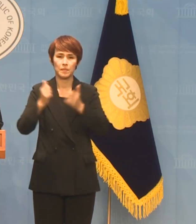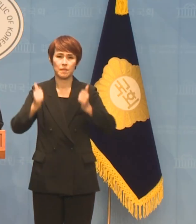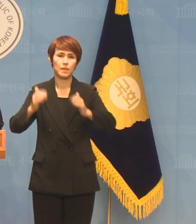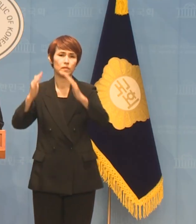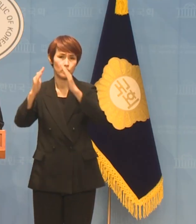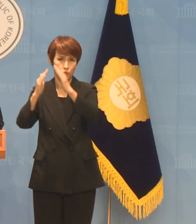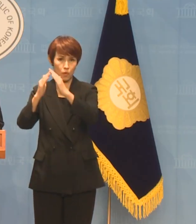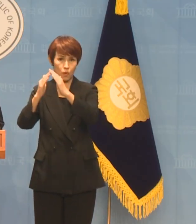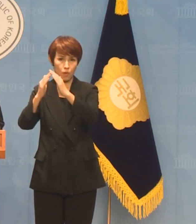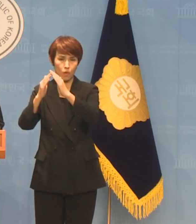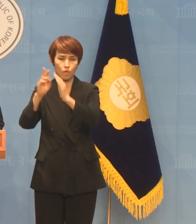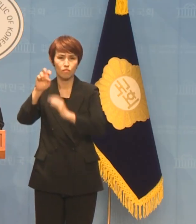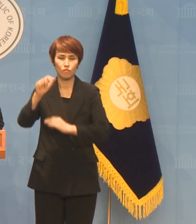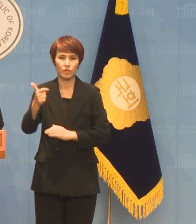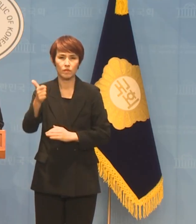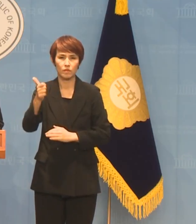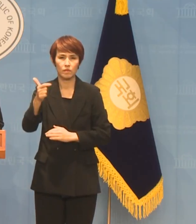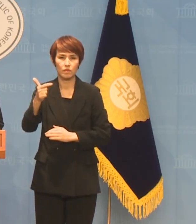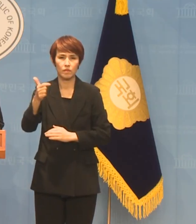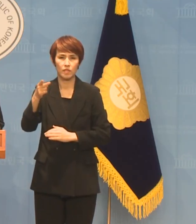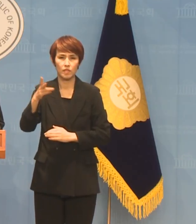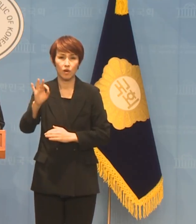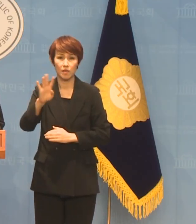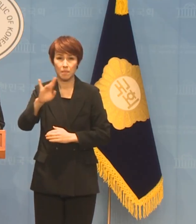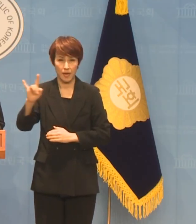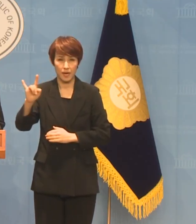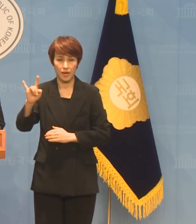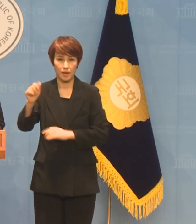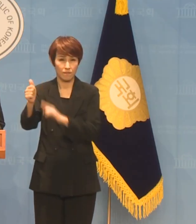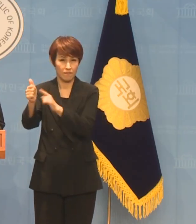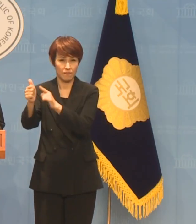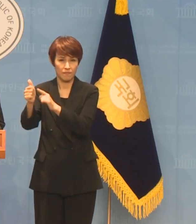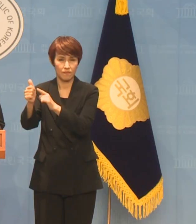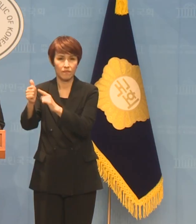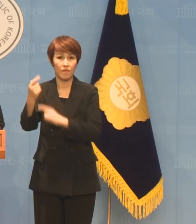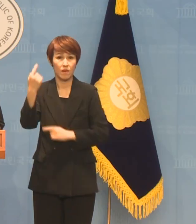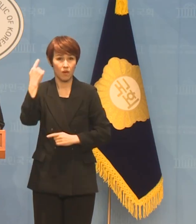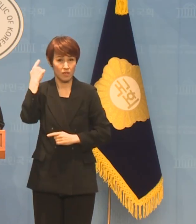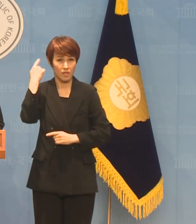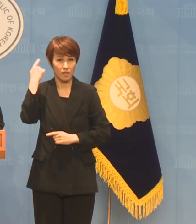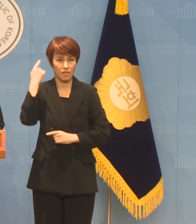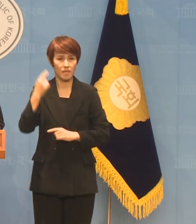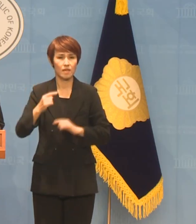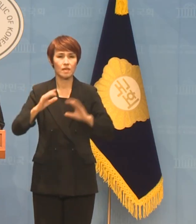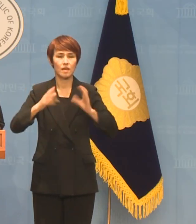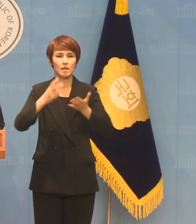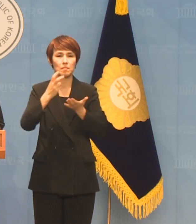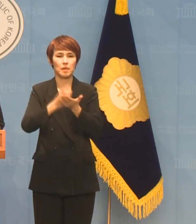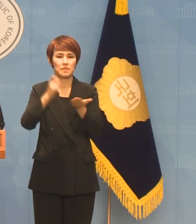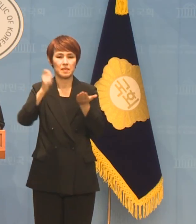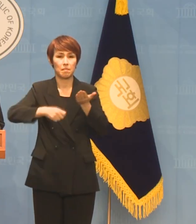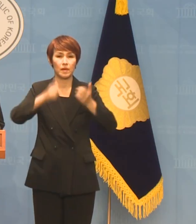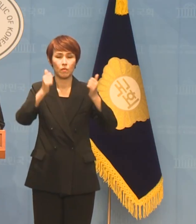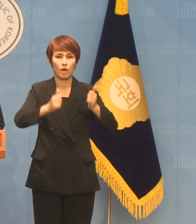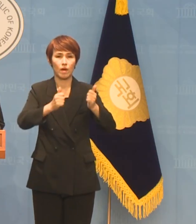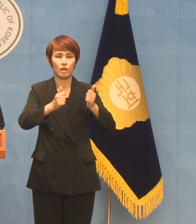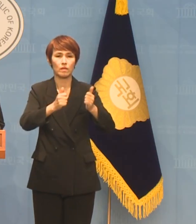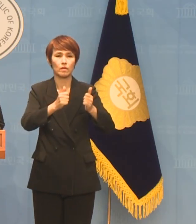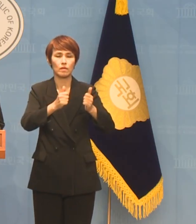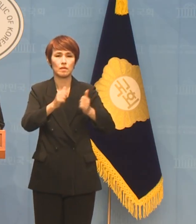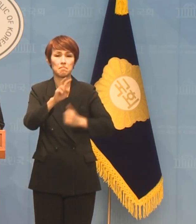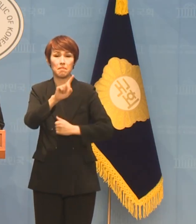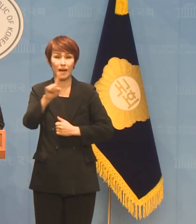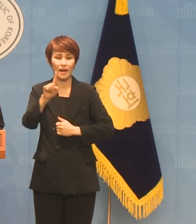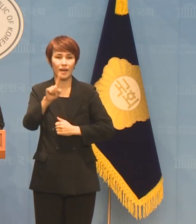헌법재판소 문영배 소장 대행이 어제 마은혁 헌법재판관 후보에 대한 미임명